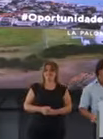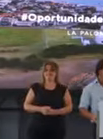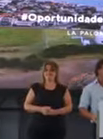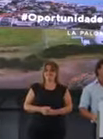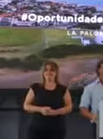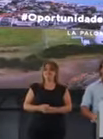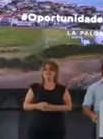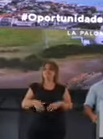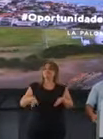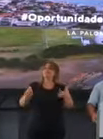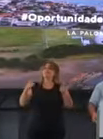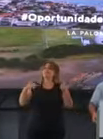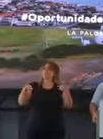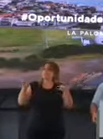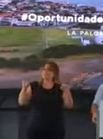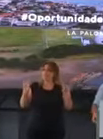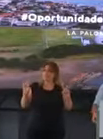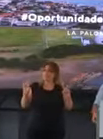Ahora,